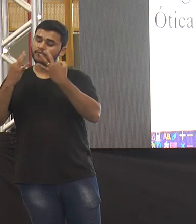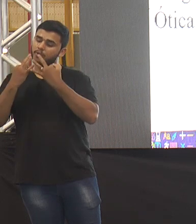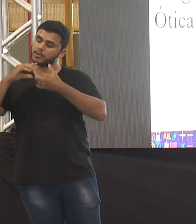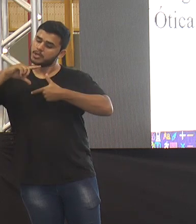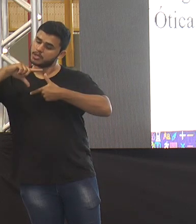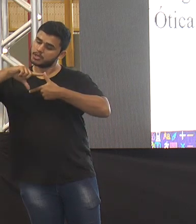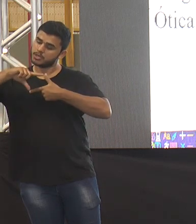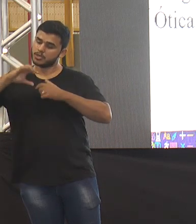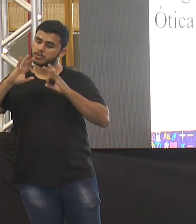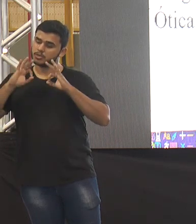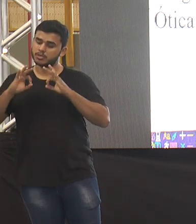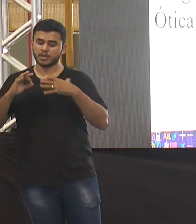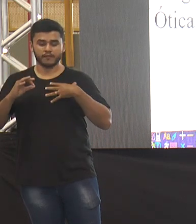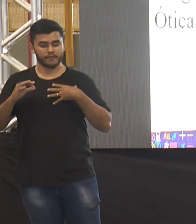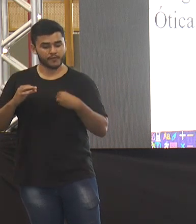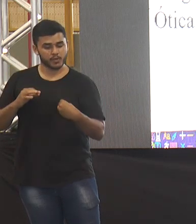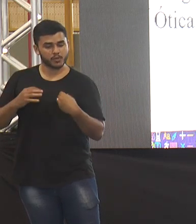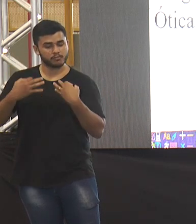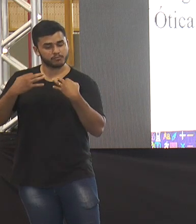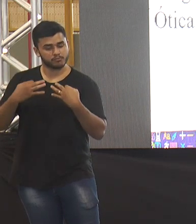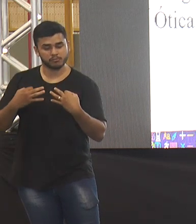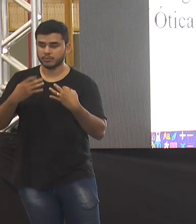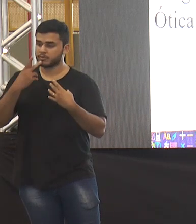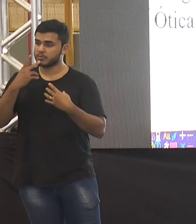bem, família tradicional brasileira.